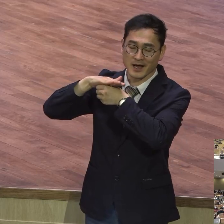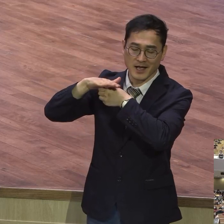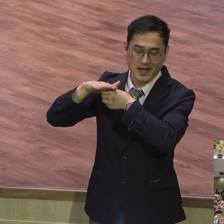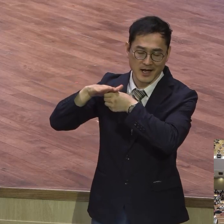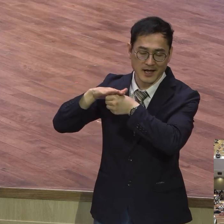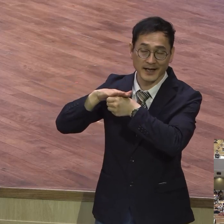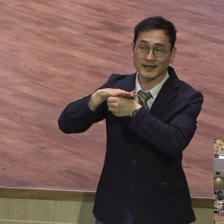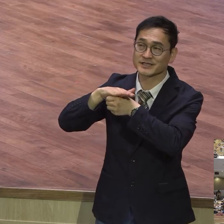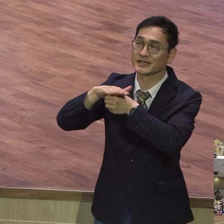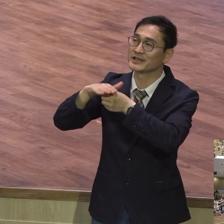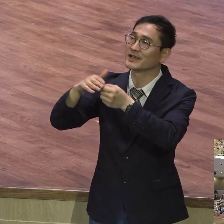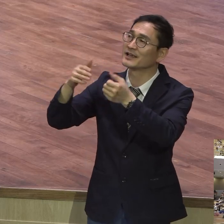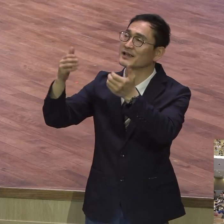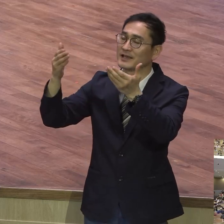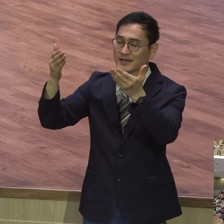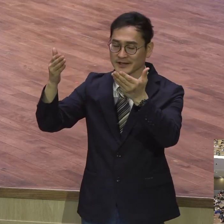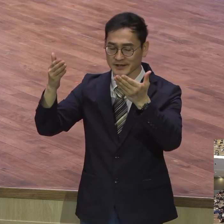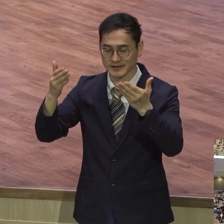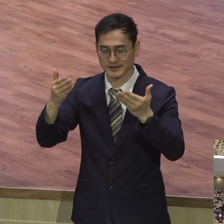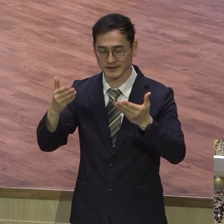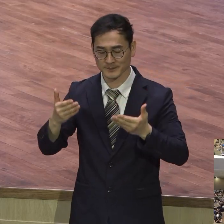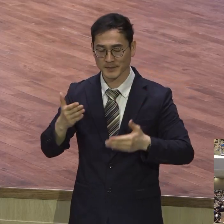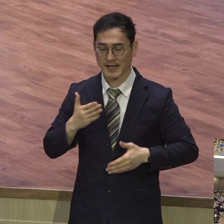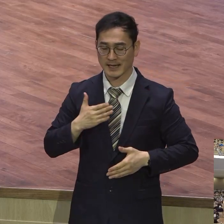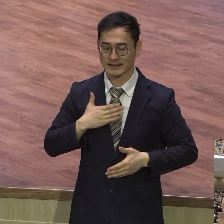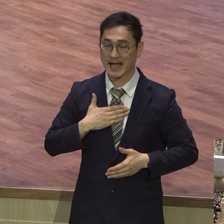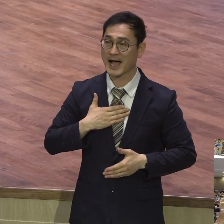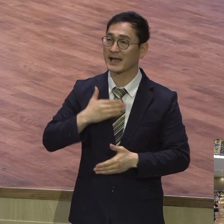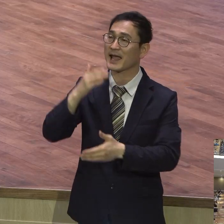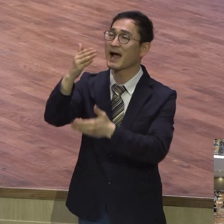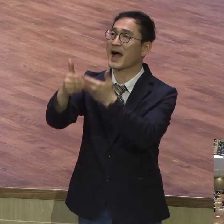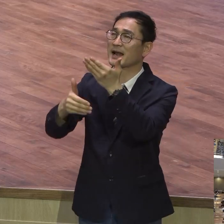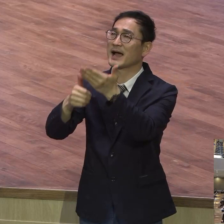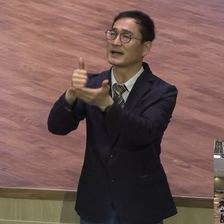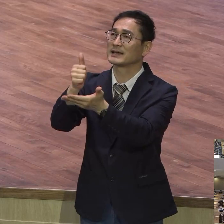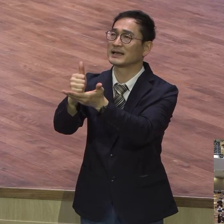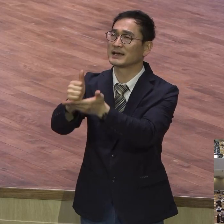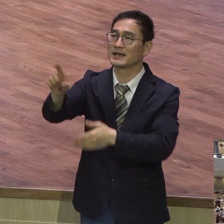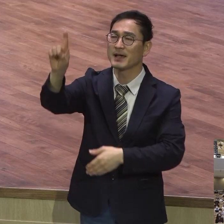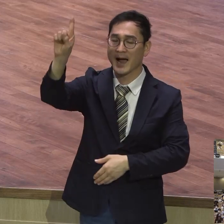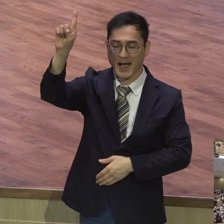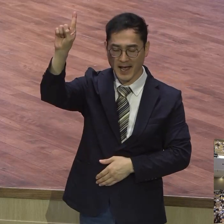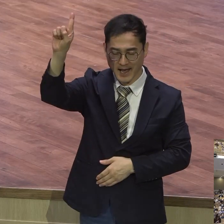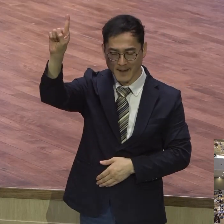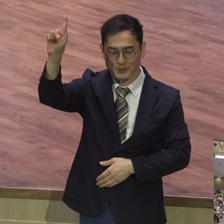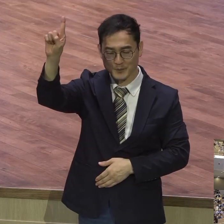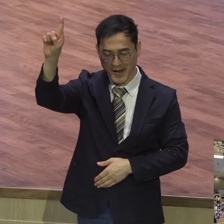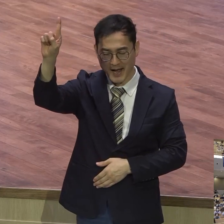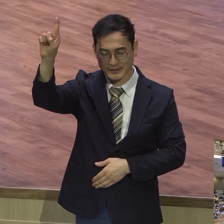사랑하시니 나의 하나님